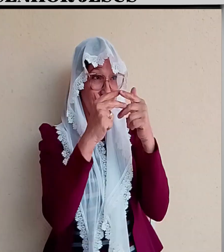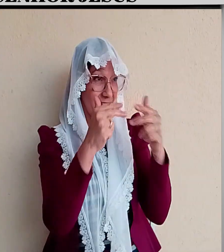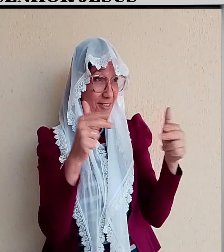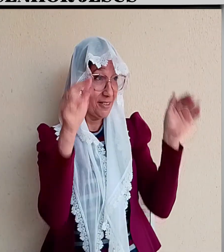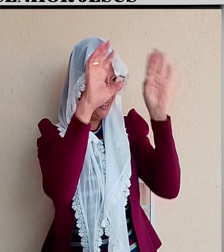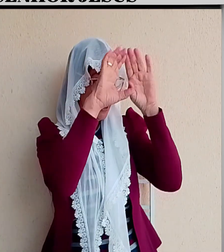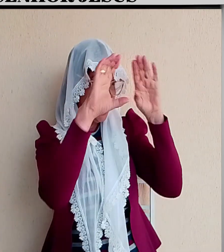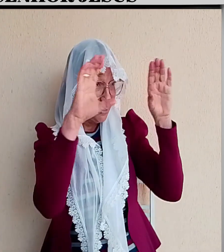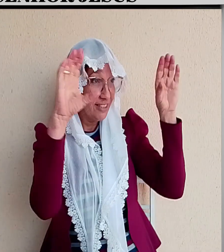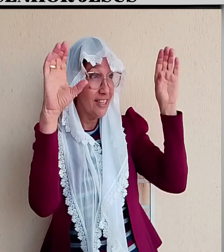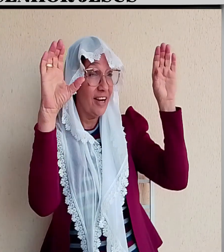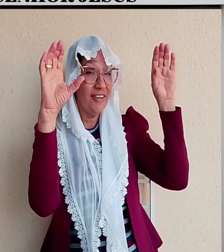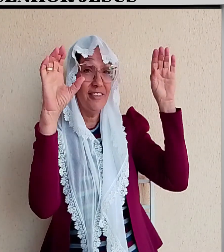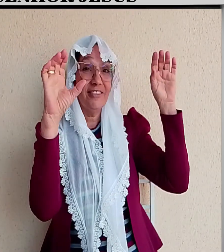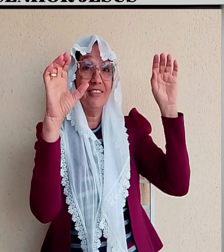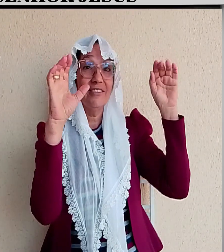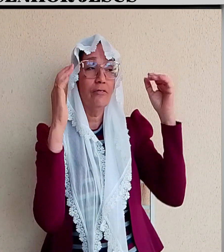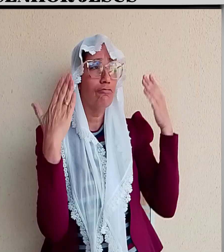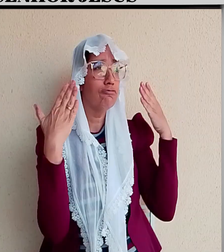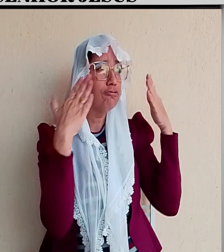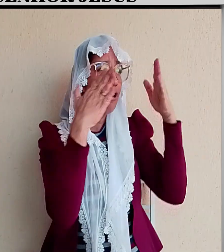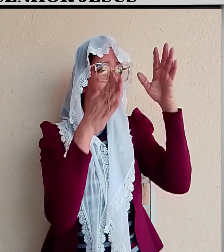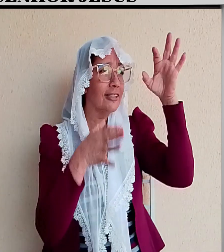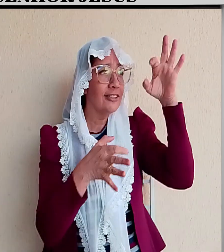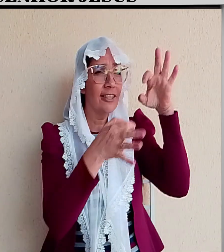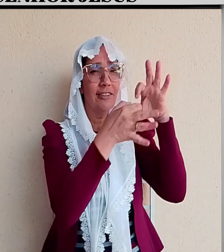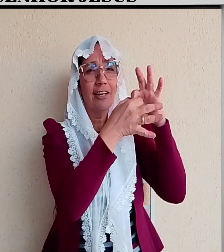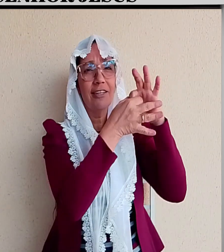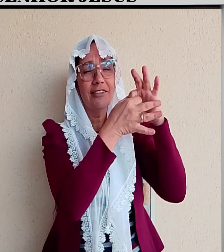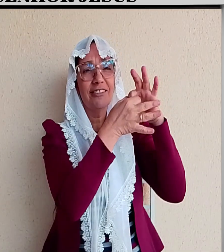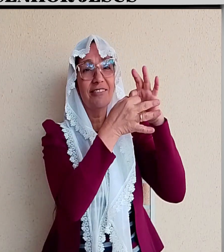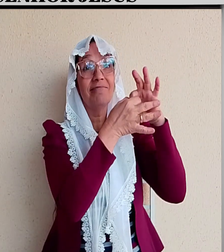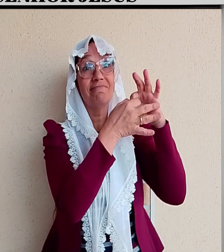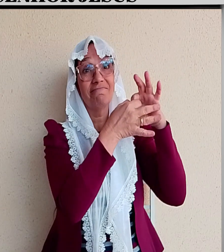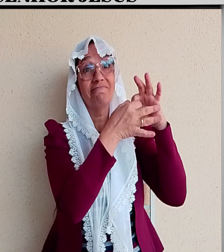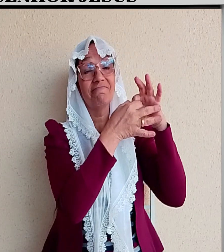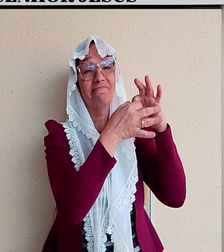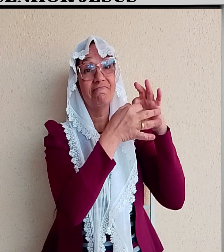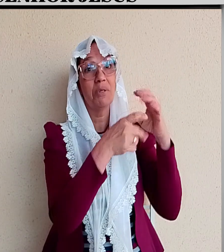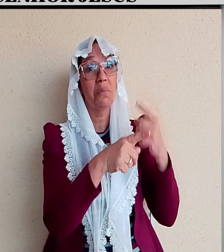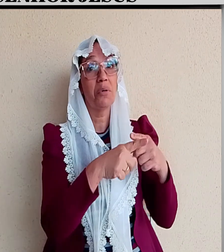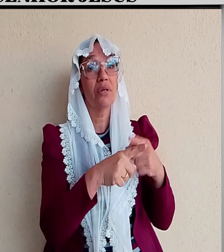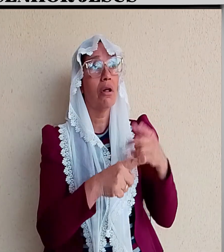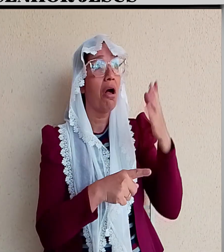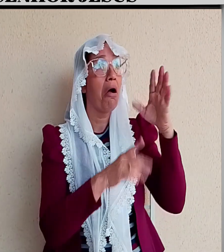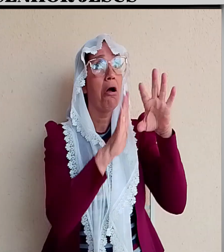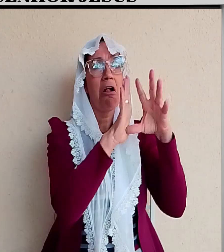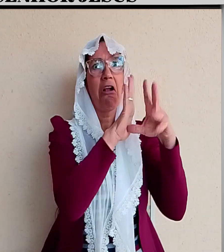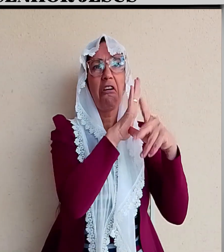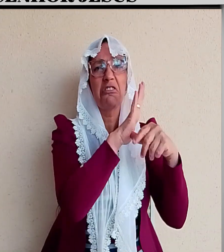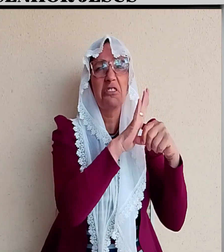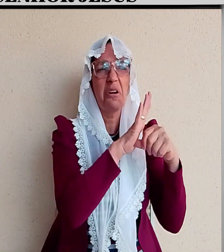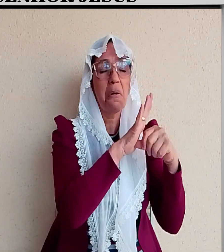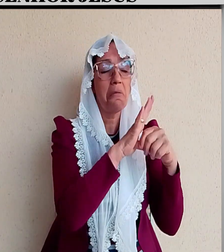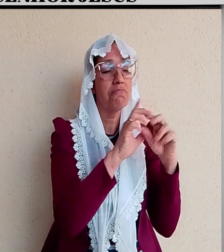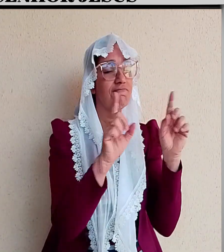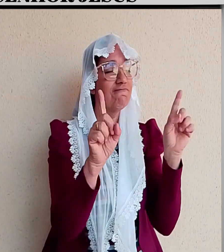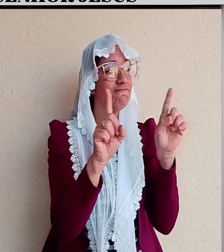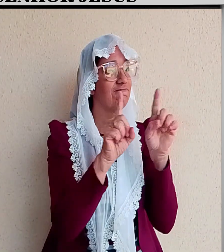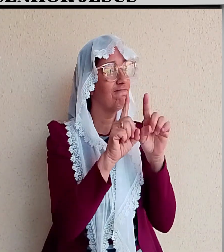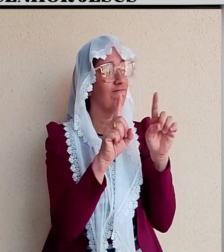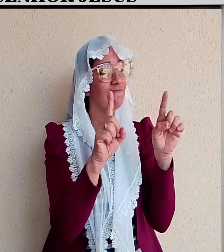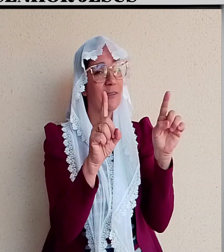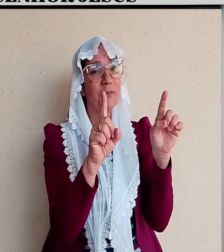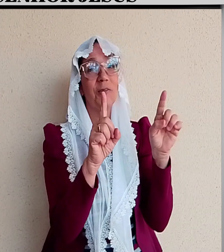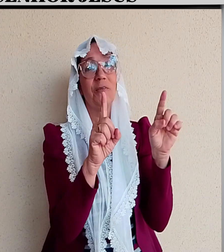consomem, aleluia. O Senhor te diz, sabe por que eu te recomendei fazer uma conta no céu?